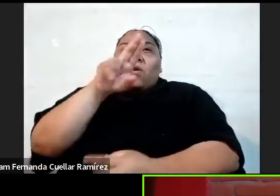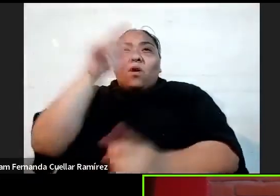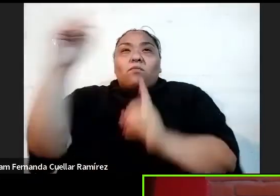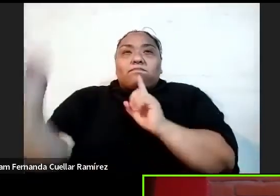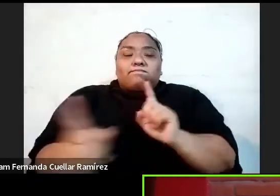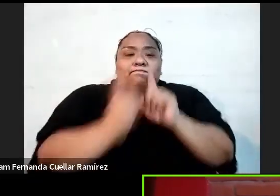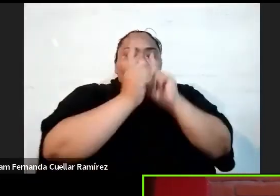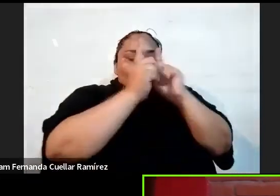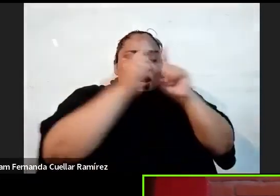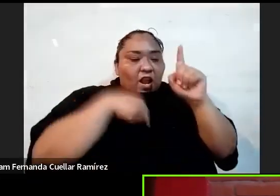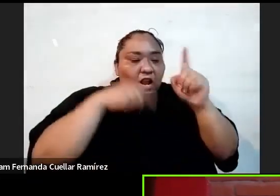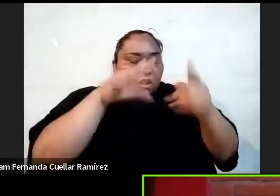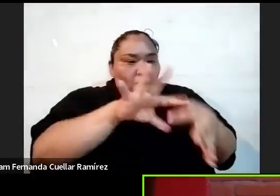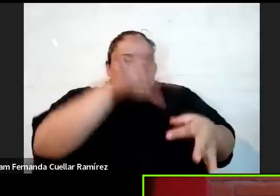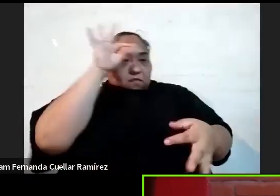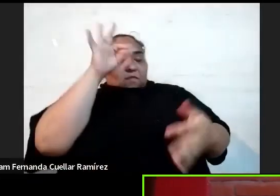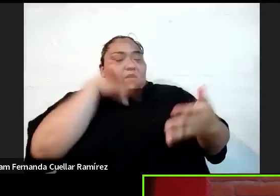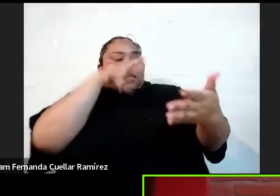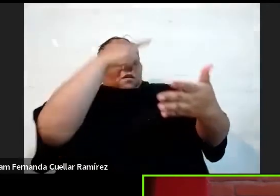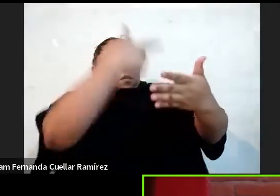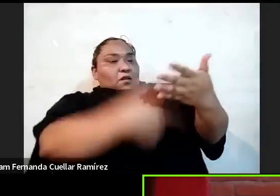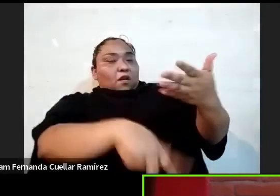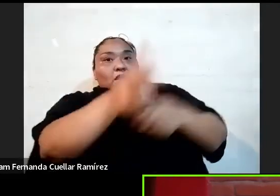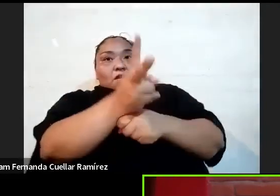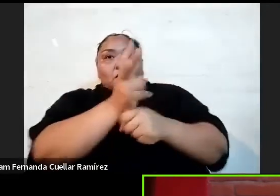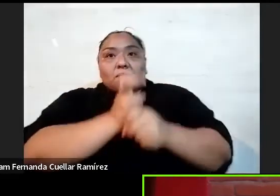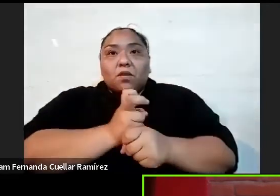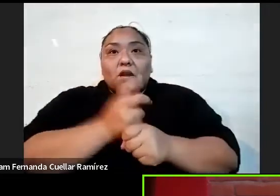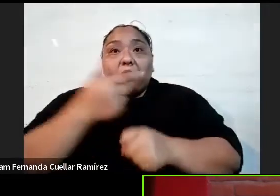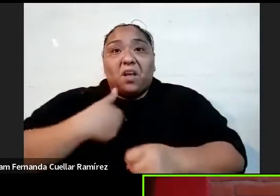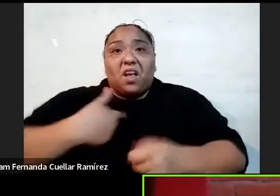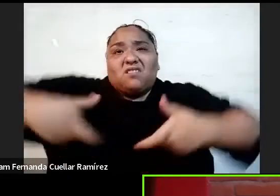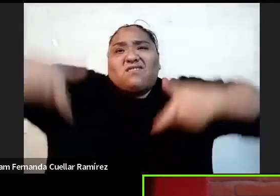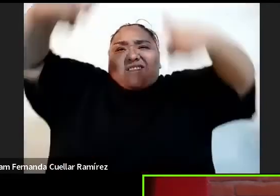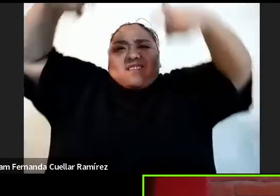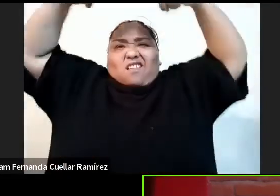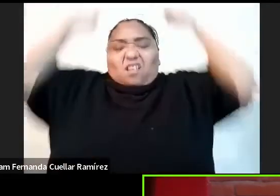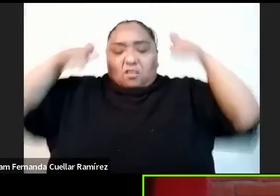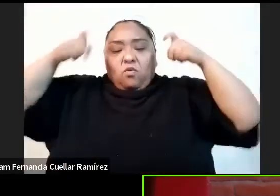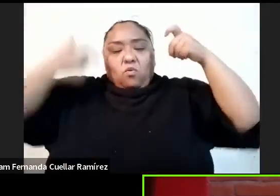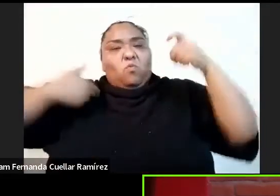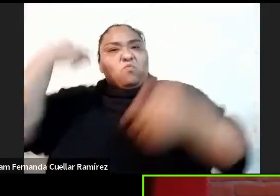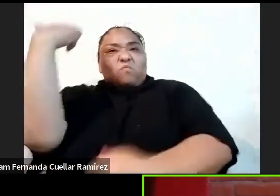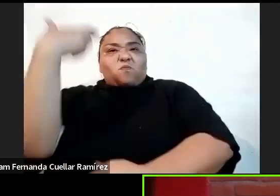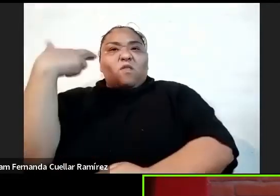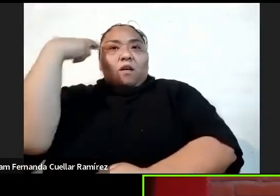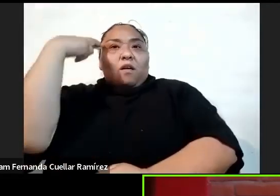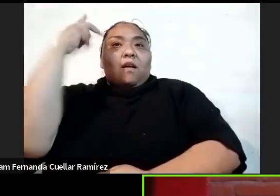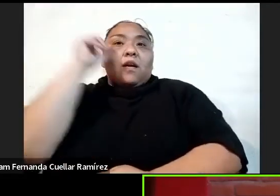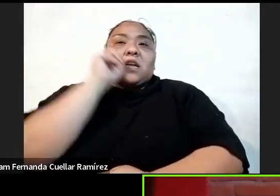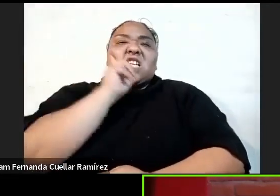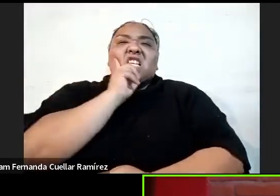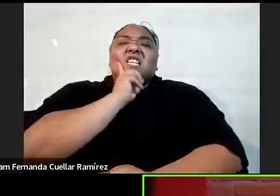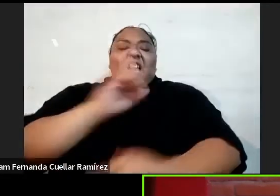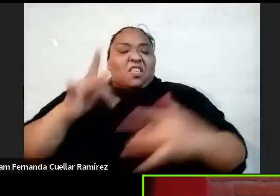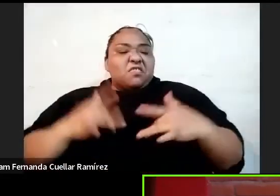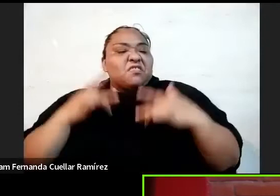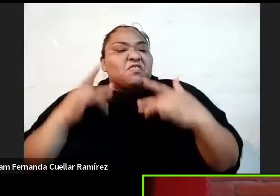invitados, el que me puse para ser coronada, como la reina de todos los dolores de cada